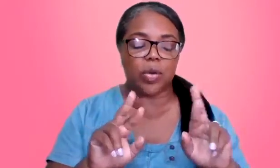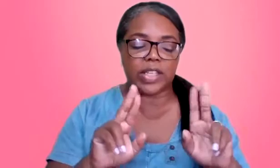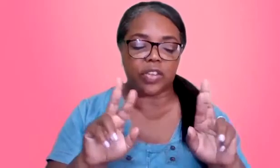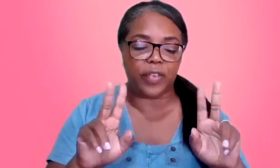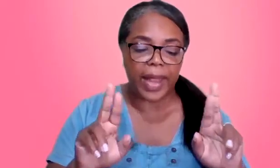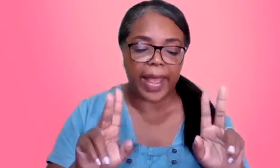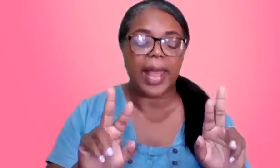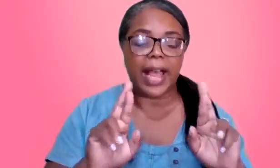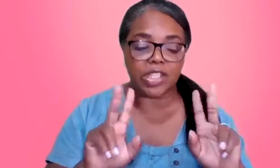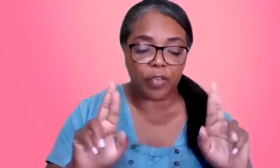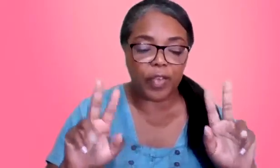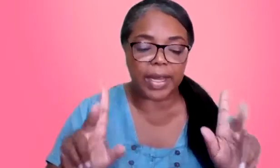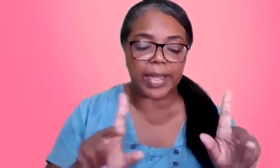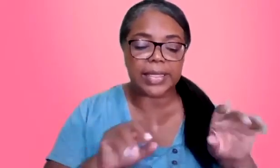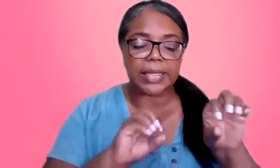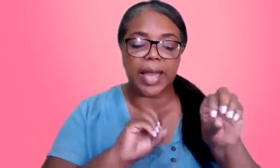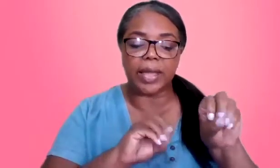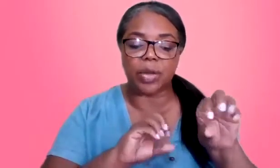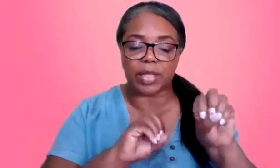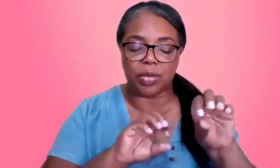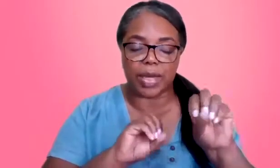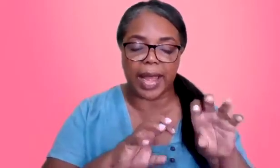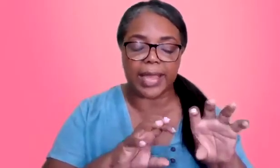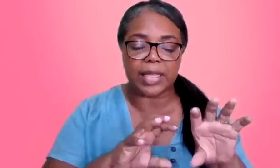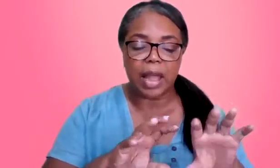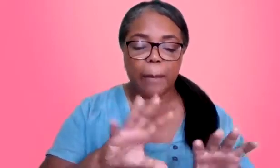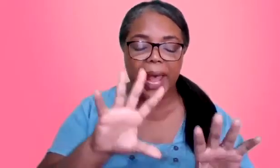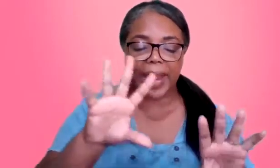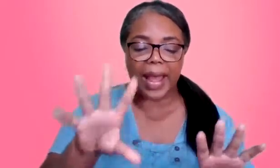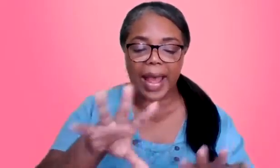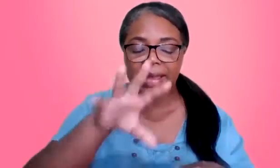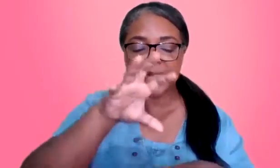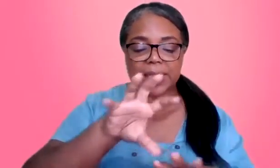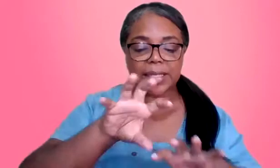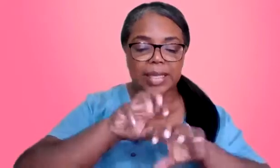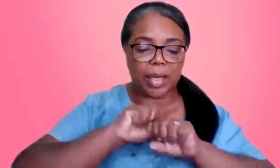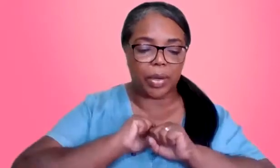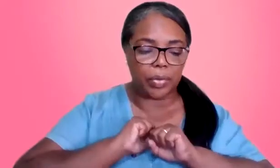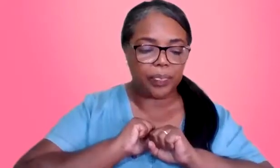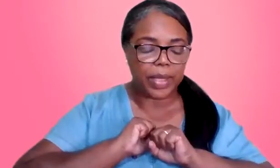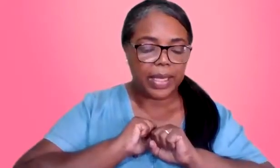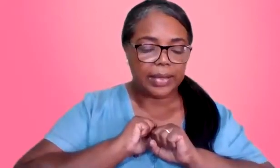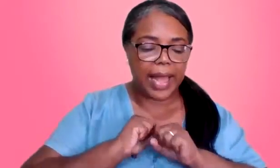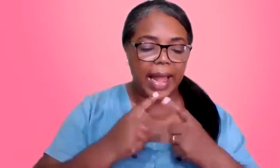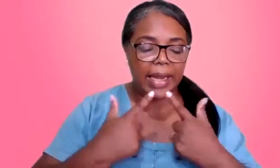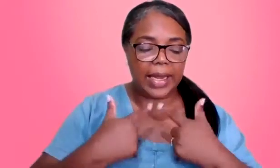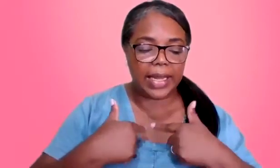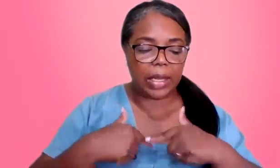as diferenças educacionais para a aquisição da